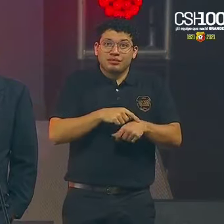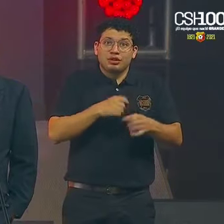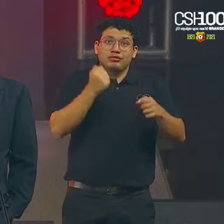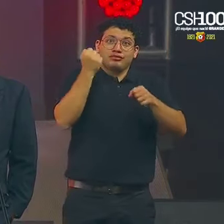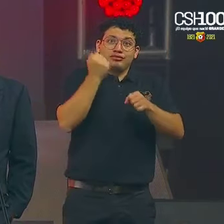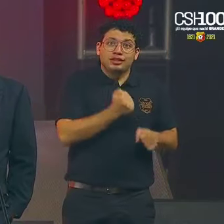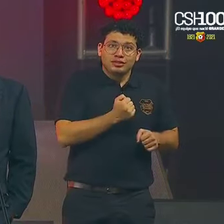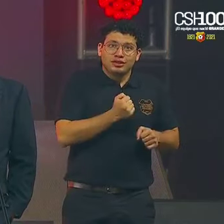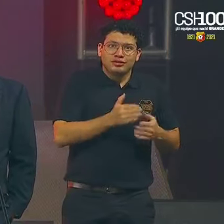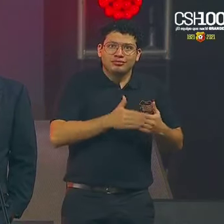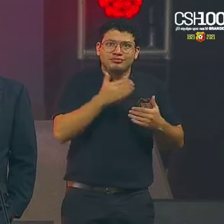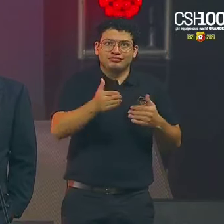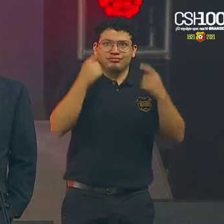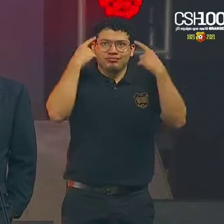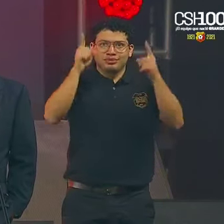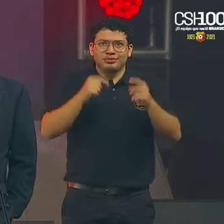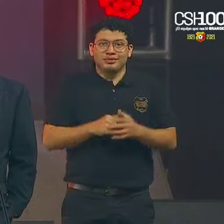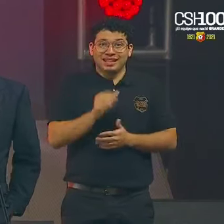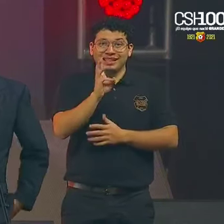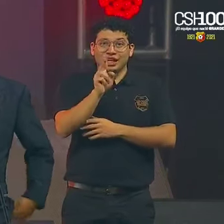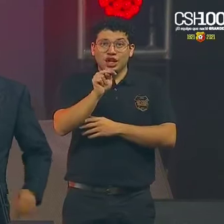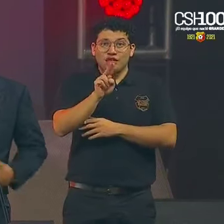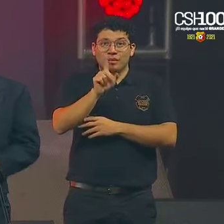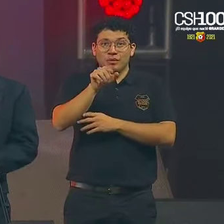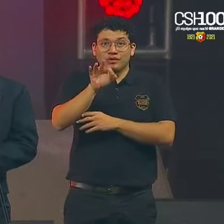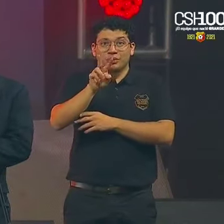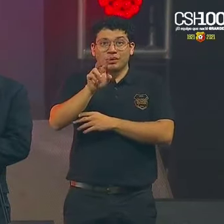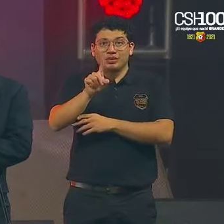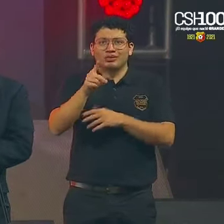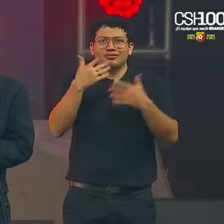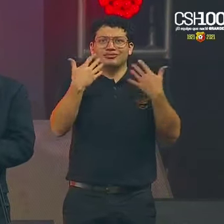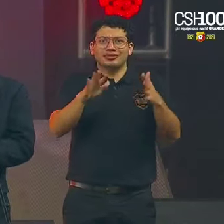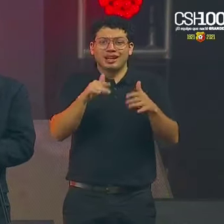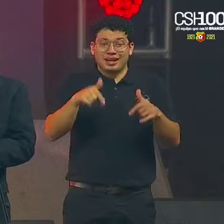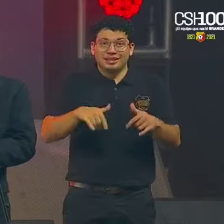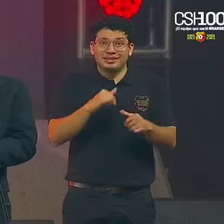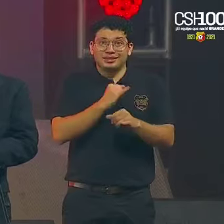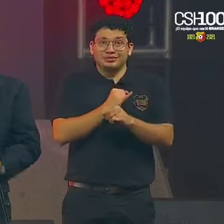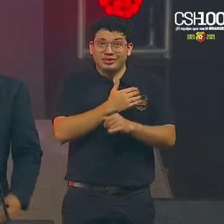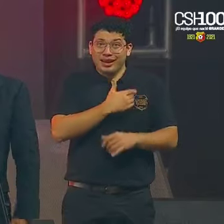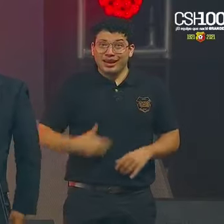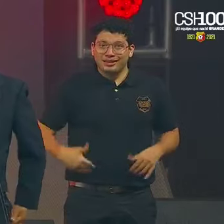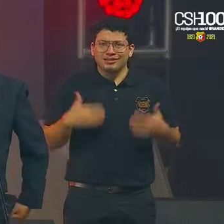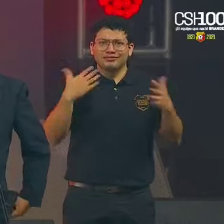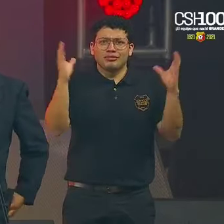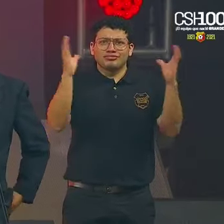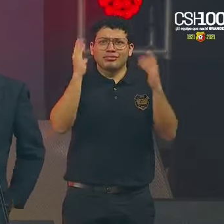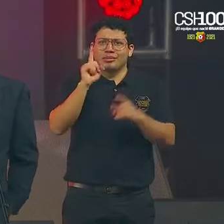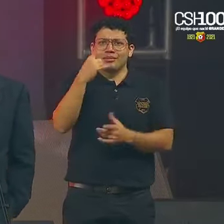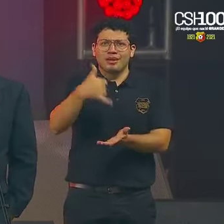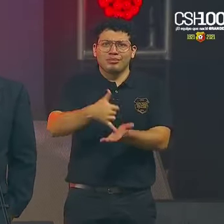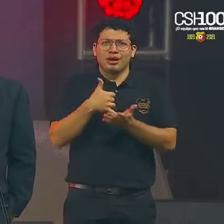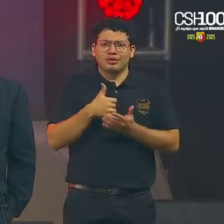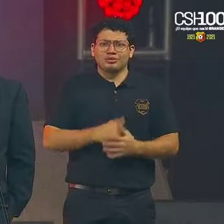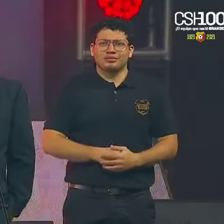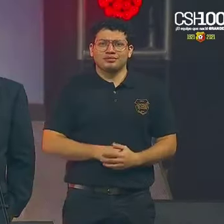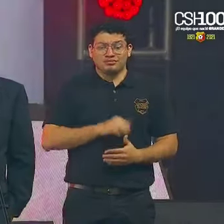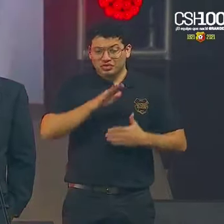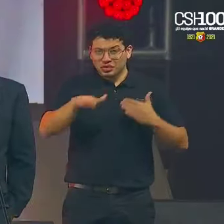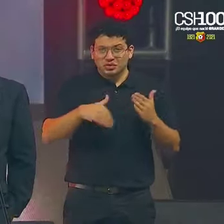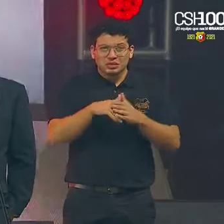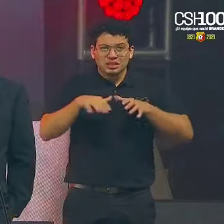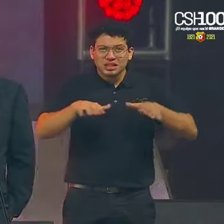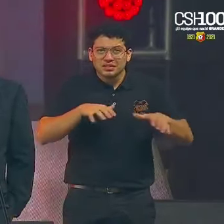de 1921, esta institución ya celebraba su primer campeonato. Todas las actividades, las producciones,